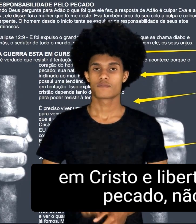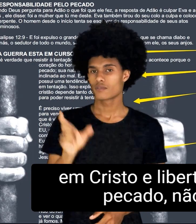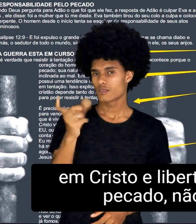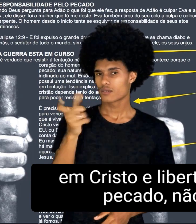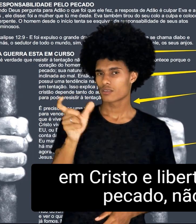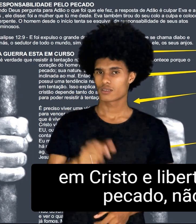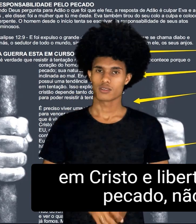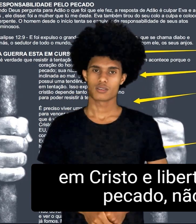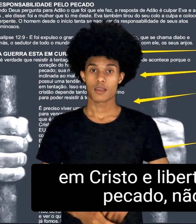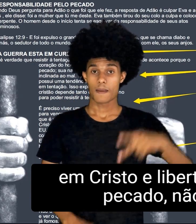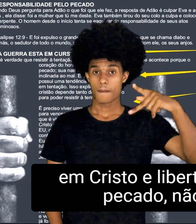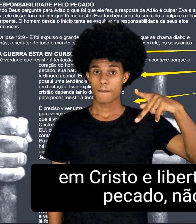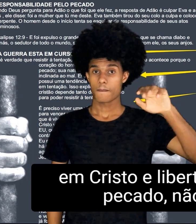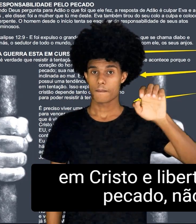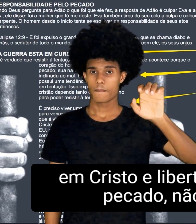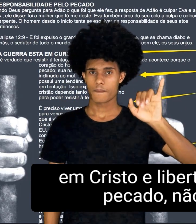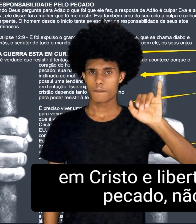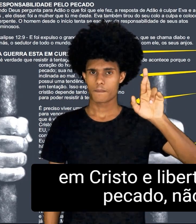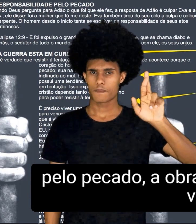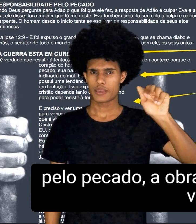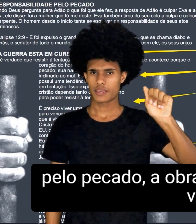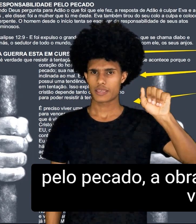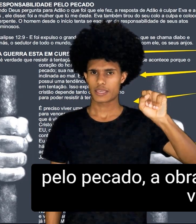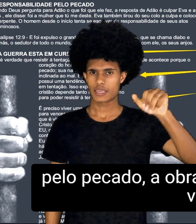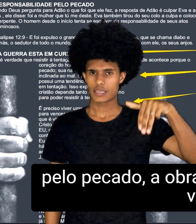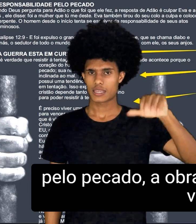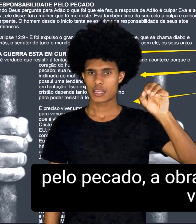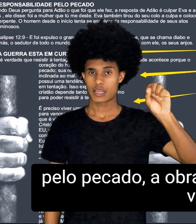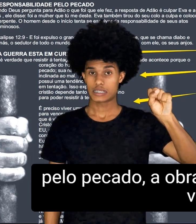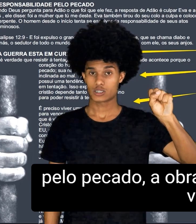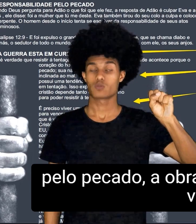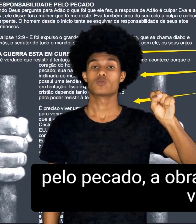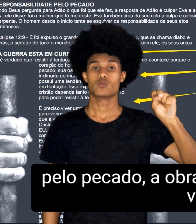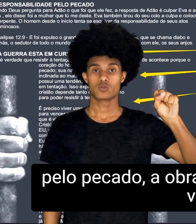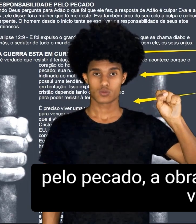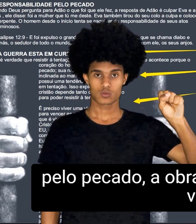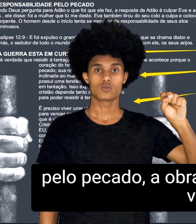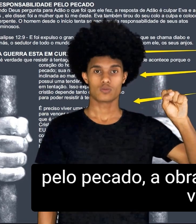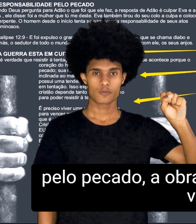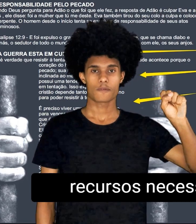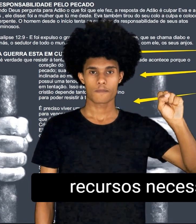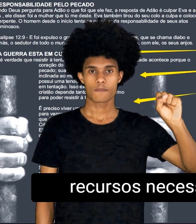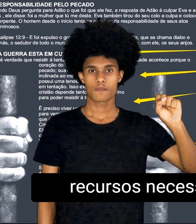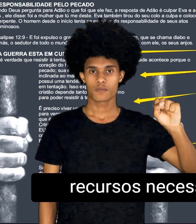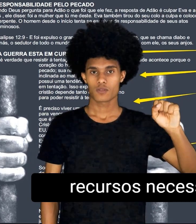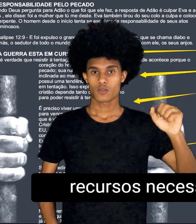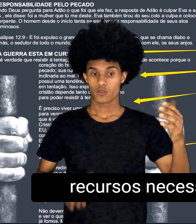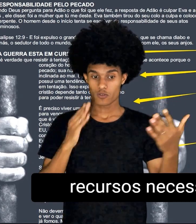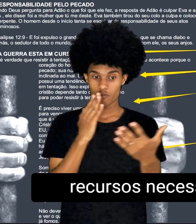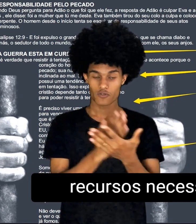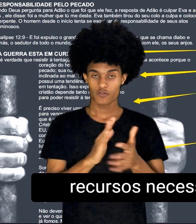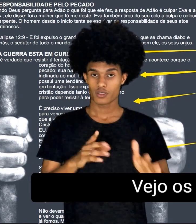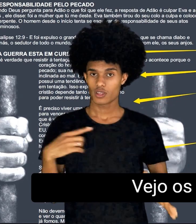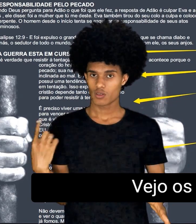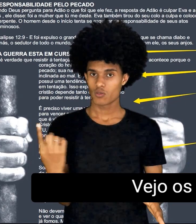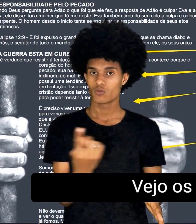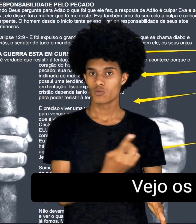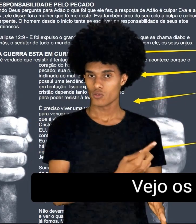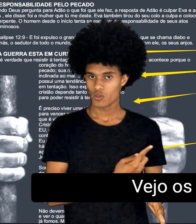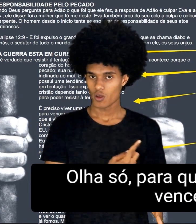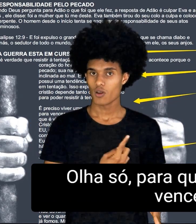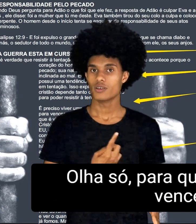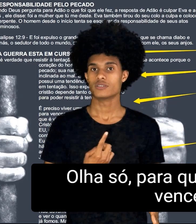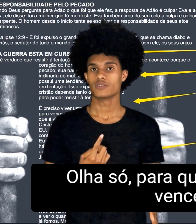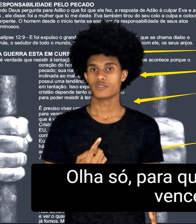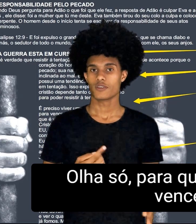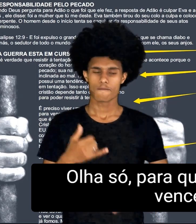culpa dos grilhões do pecado. Não sou mais dominado pelo pecado. A obra do Espírito Santo em minha vida me traz recursos necessários para resistir o mal. Veja os frutos do